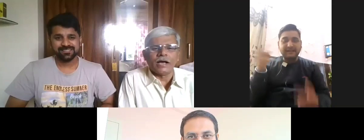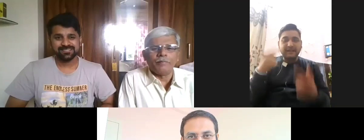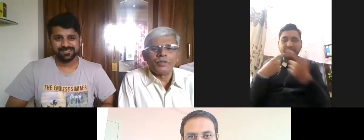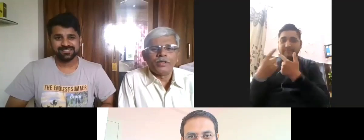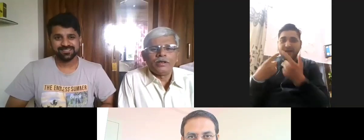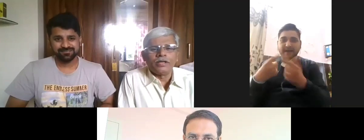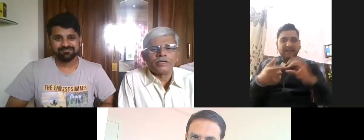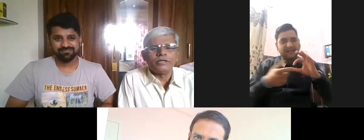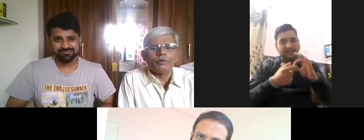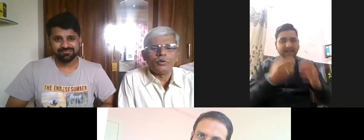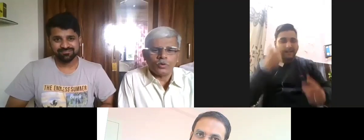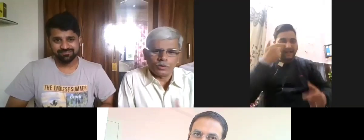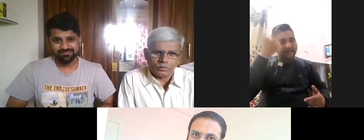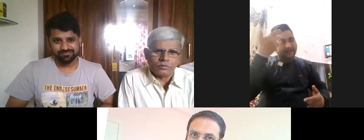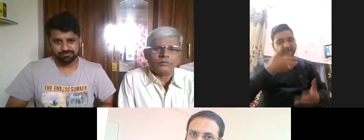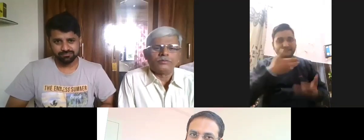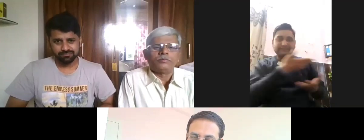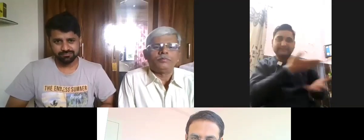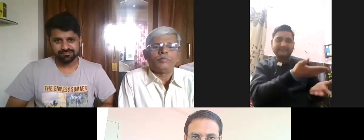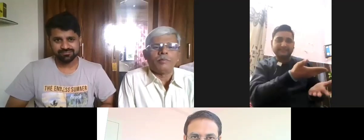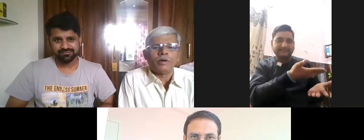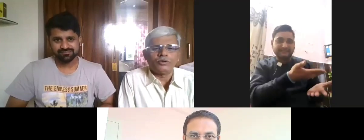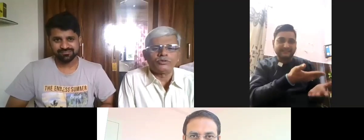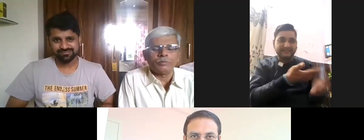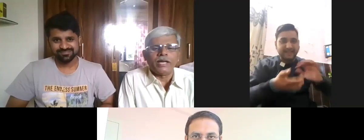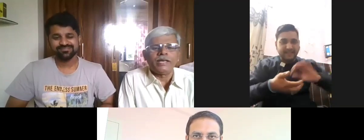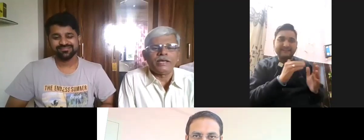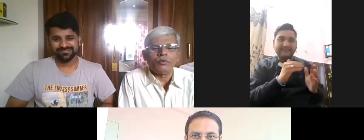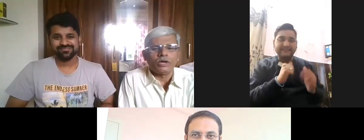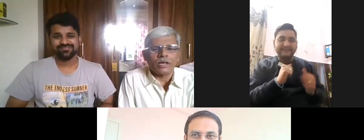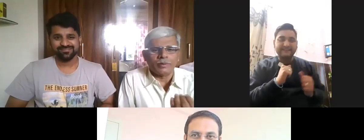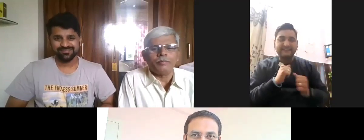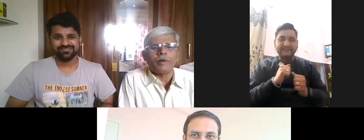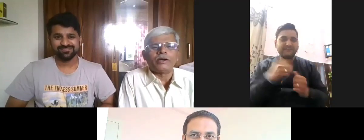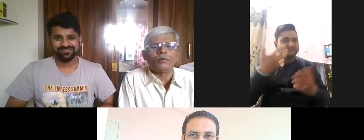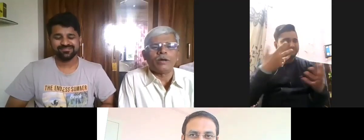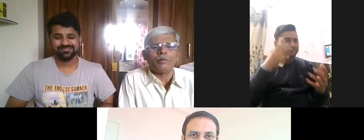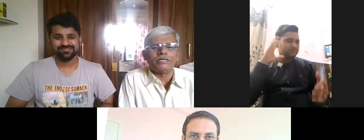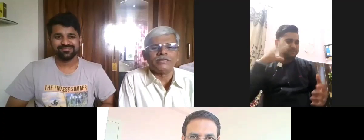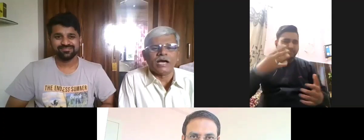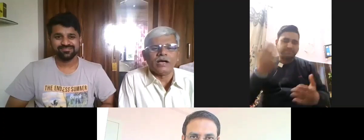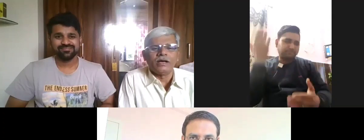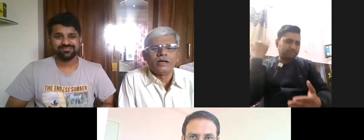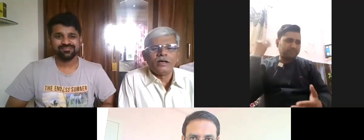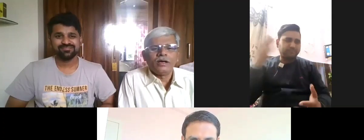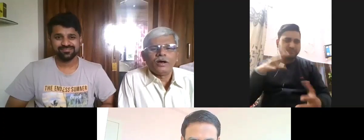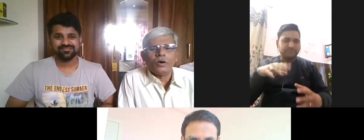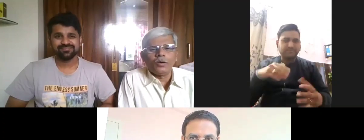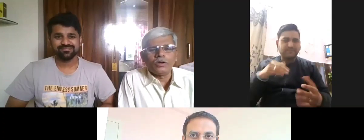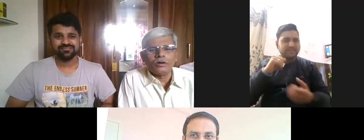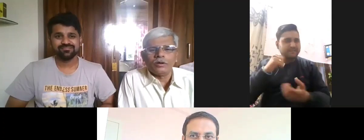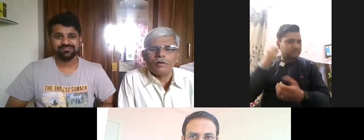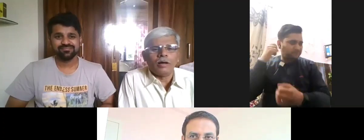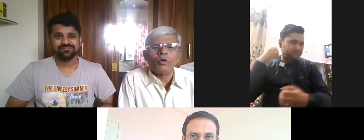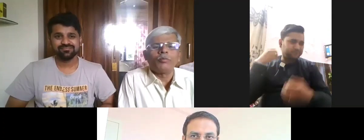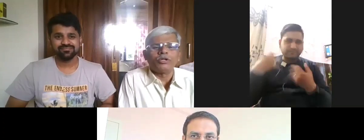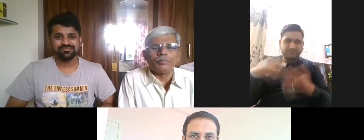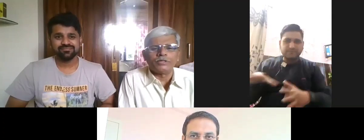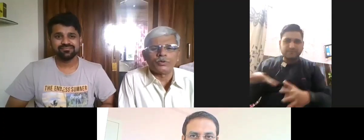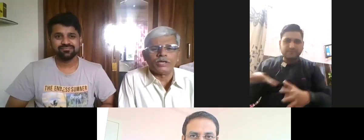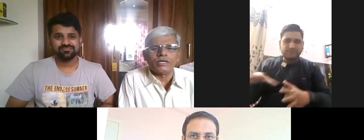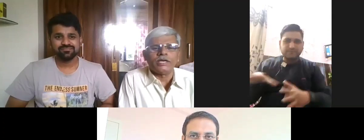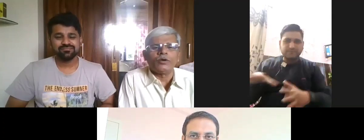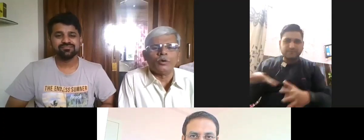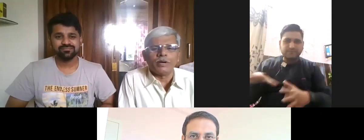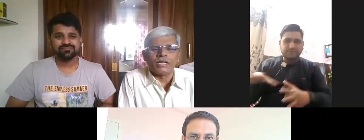नहीं दिया, लेकिन जब वो हमारी जो बहन है उन्होंने हमें बायोडाटा उनका भेज दिया और हम लोग बहुत